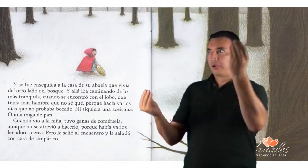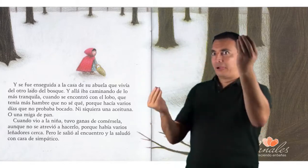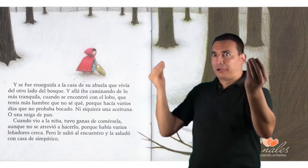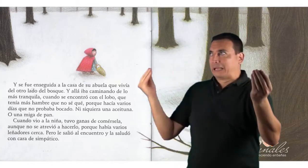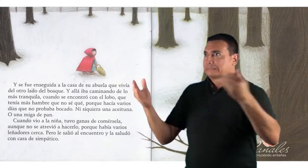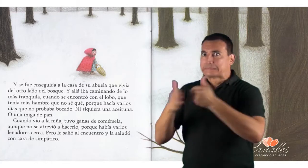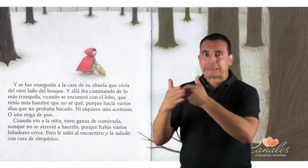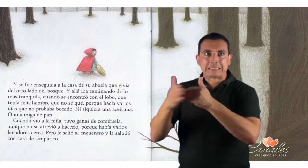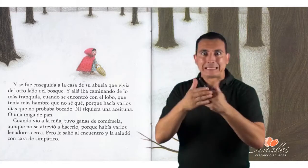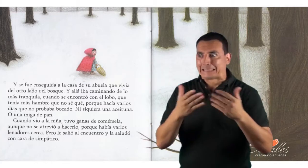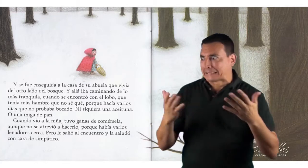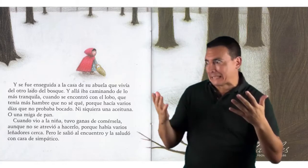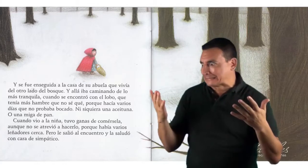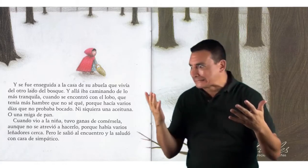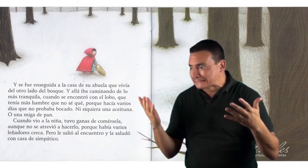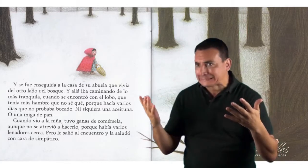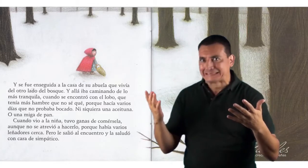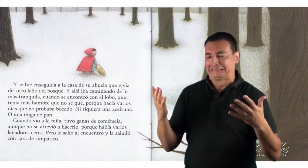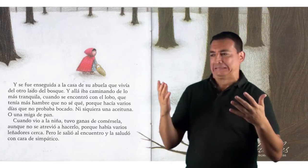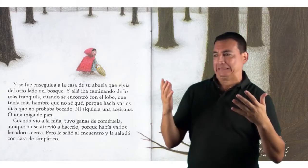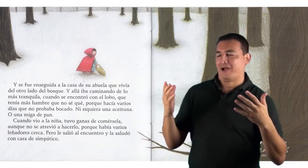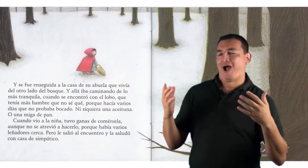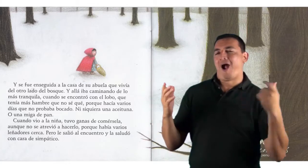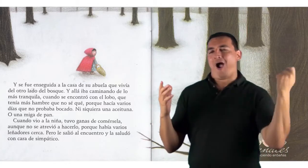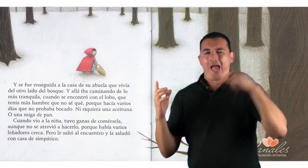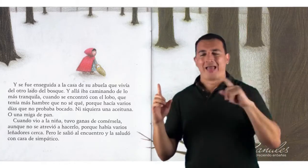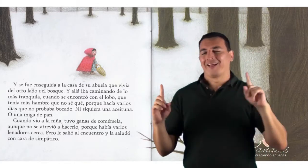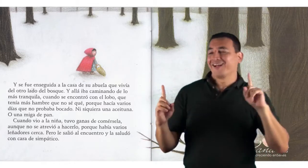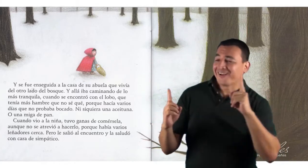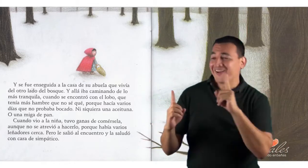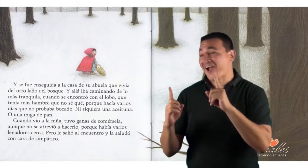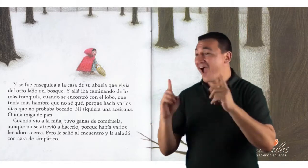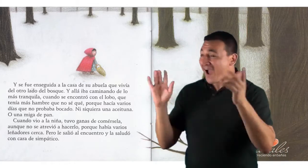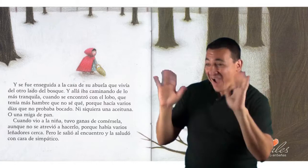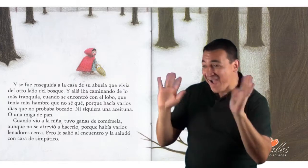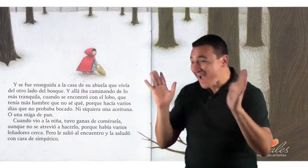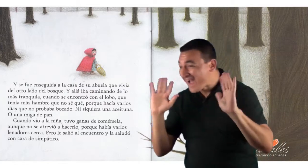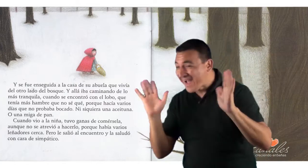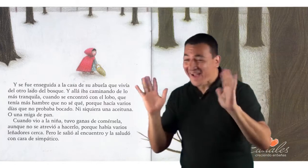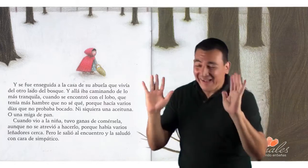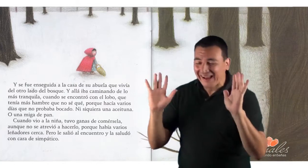cerca, pero le salió al encuentro y la saludó con cara de simpático.